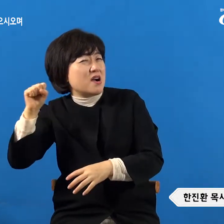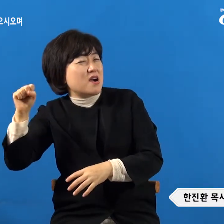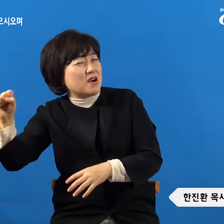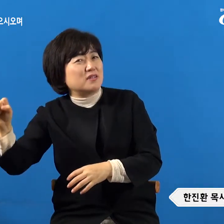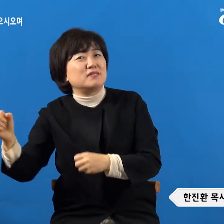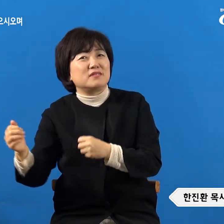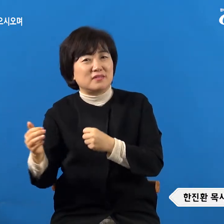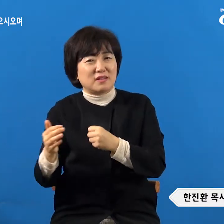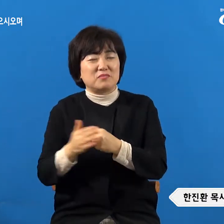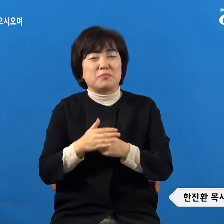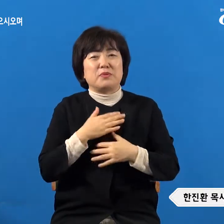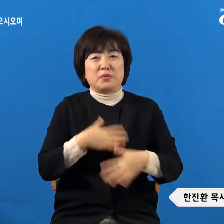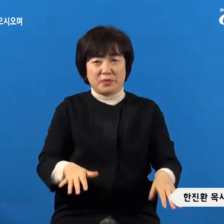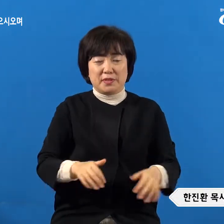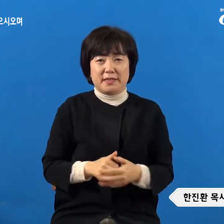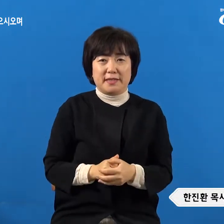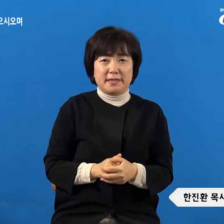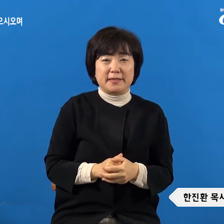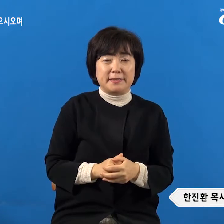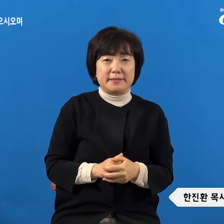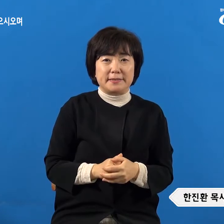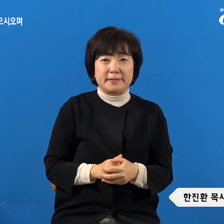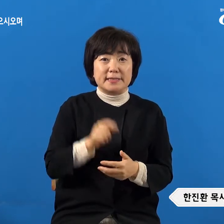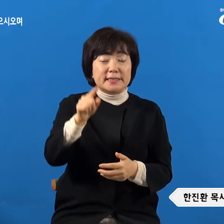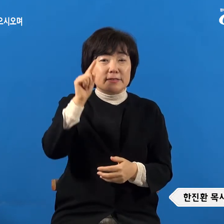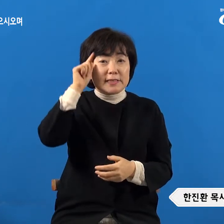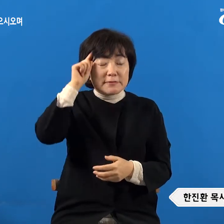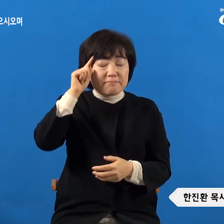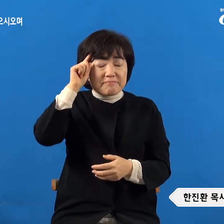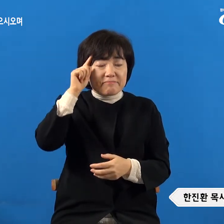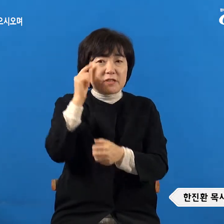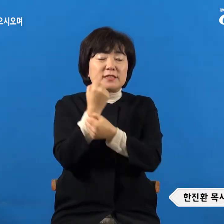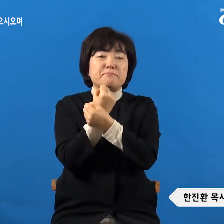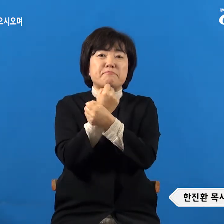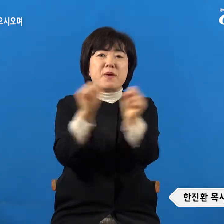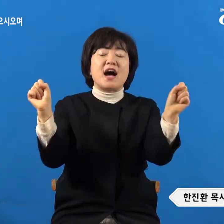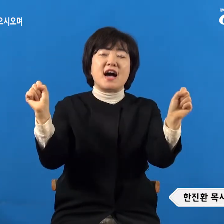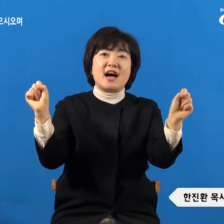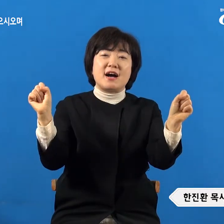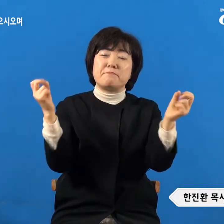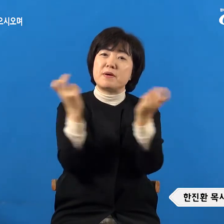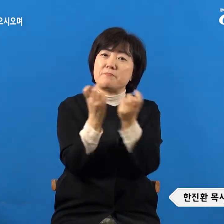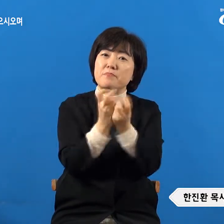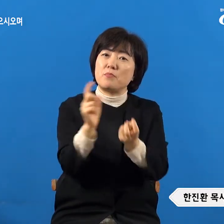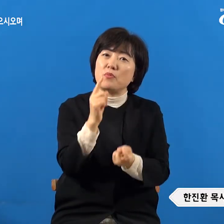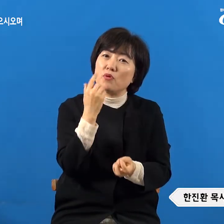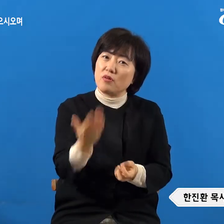사니까 그렇습니다. 그런 스트레스에서 해방되는 길은 없을까?